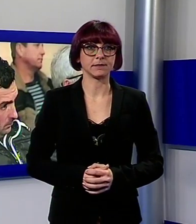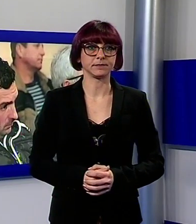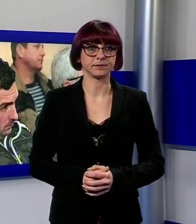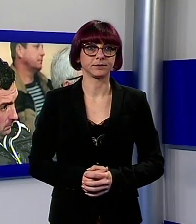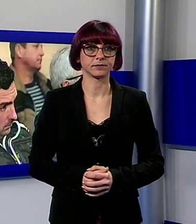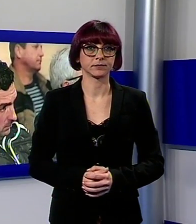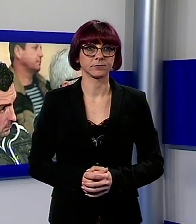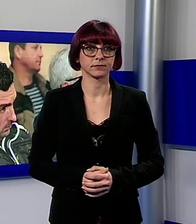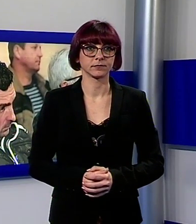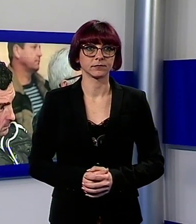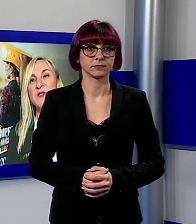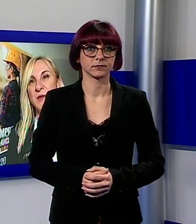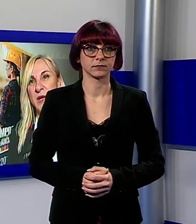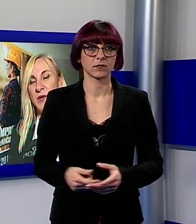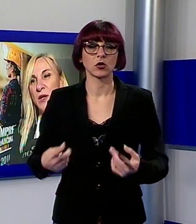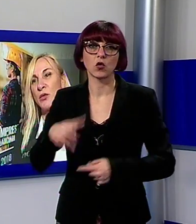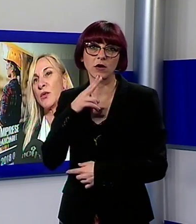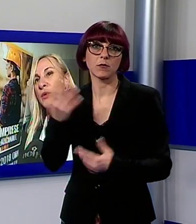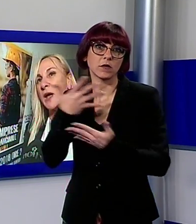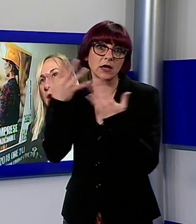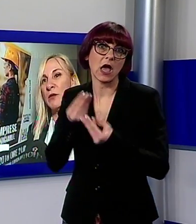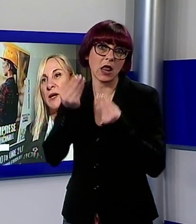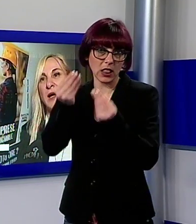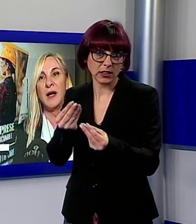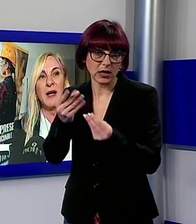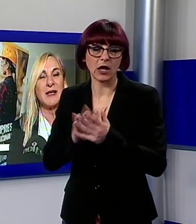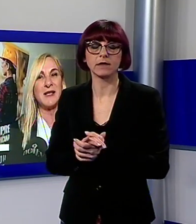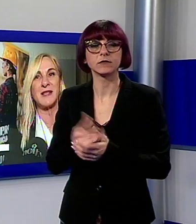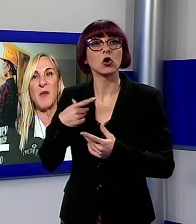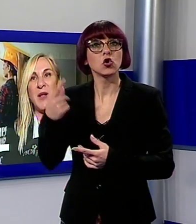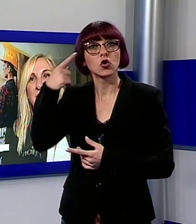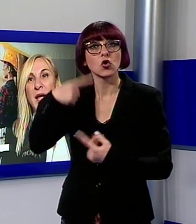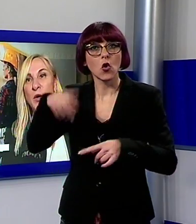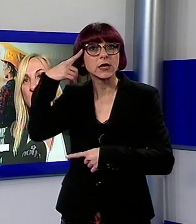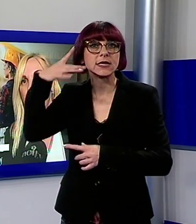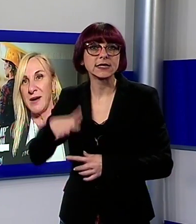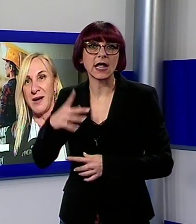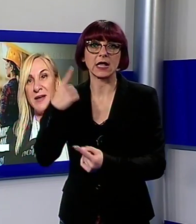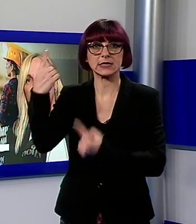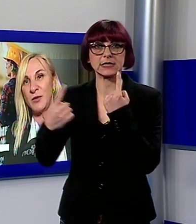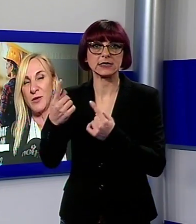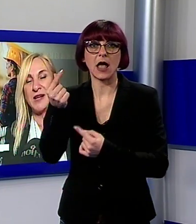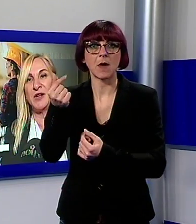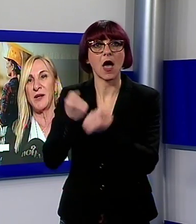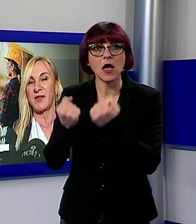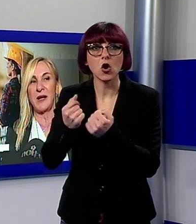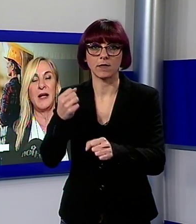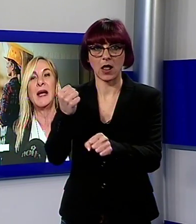chiare e puntuali, noi siamo consapevoli che tutto quello che è un sistema di economia e di lavoro a livello nazionale